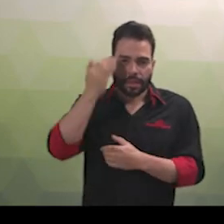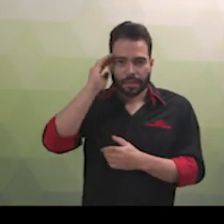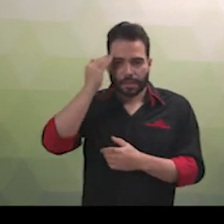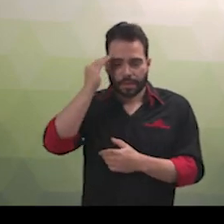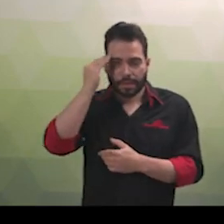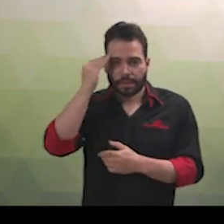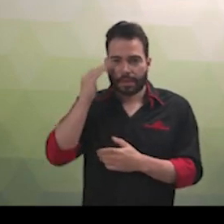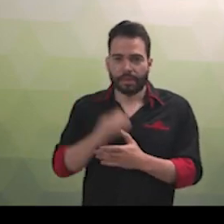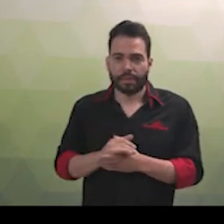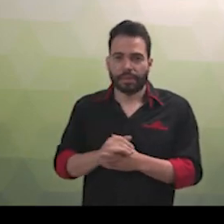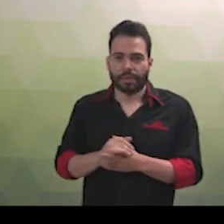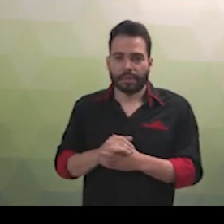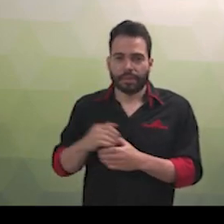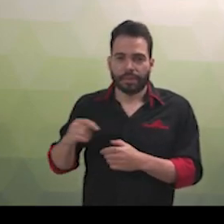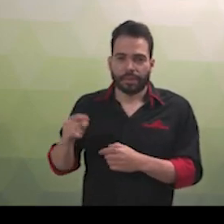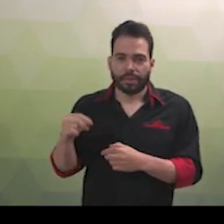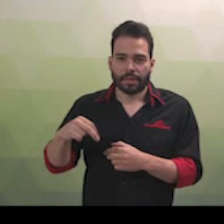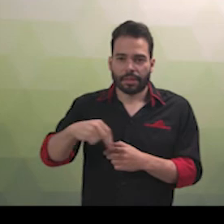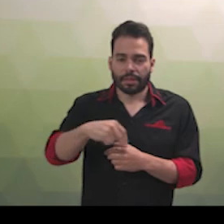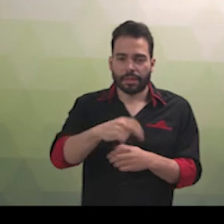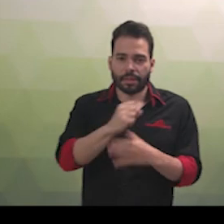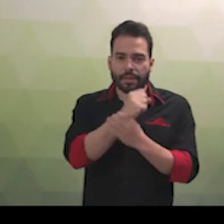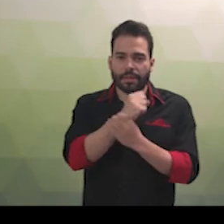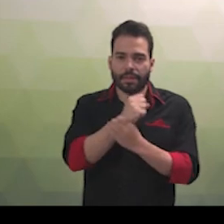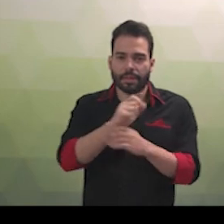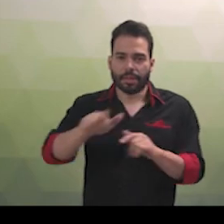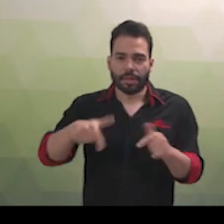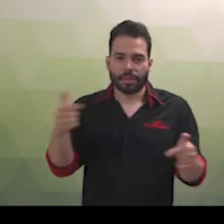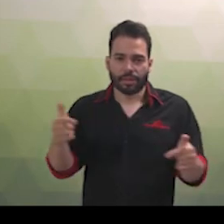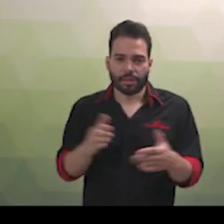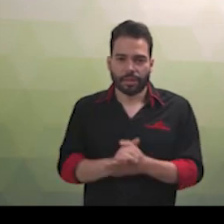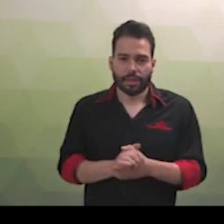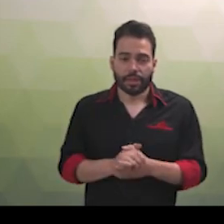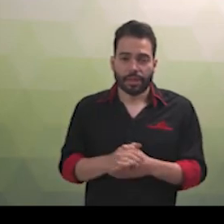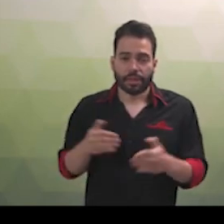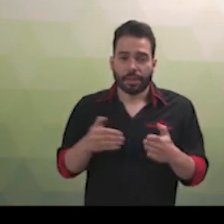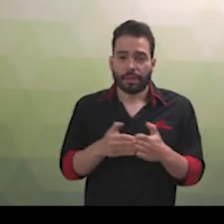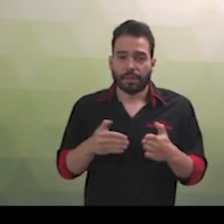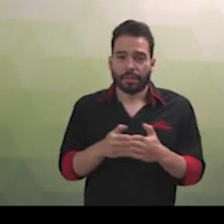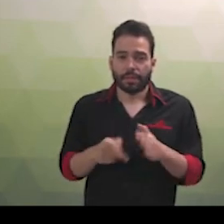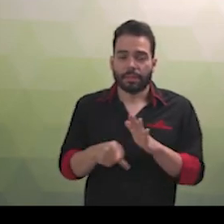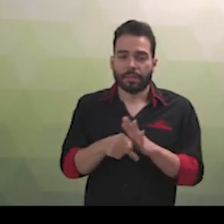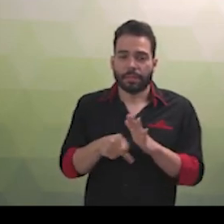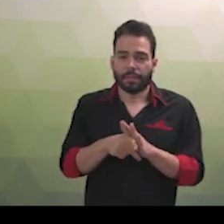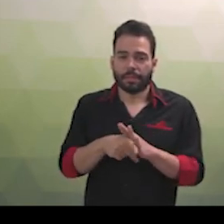compreensão, a circulação com segurança, entre outros. Barreiras atitudinais.